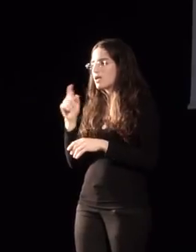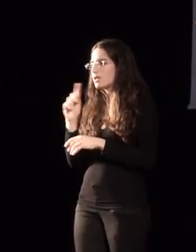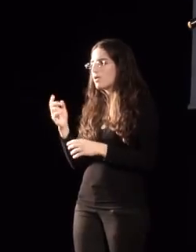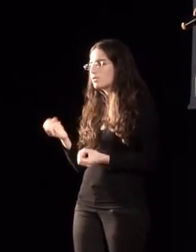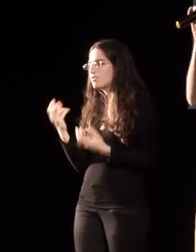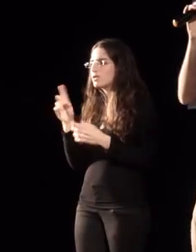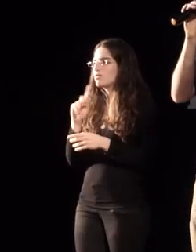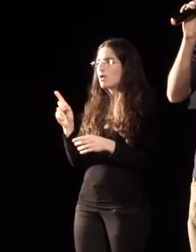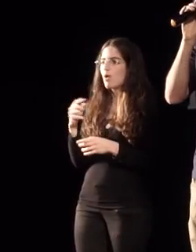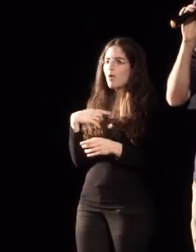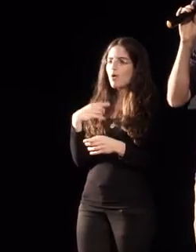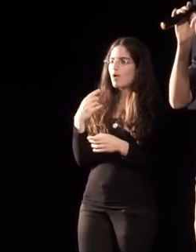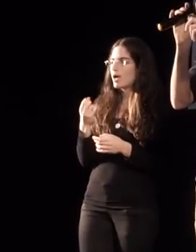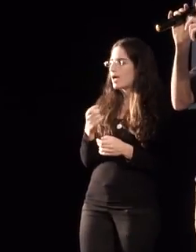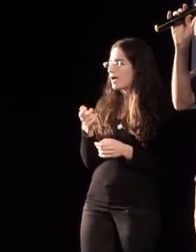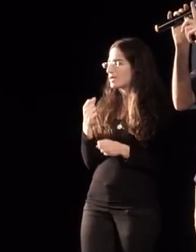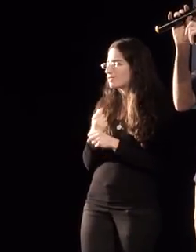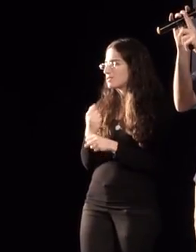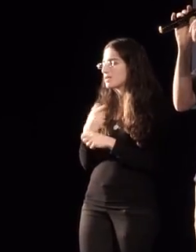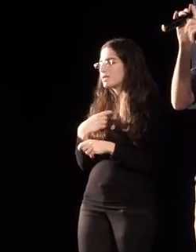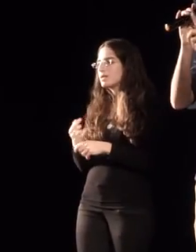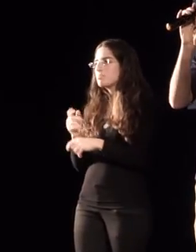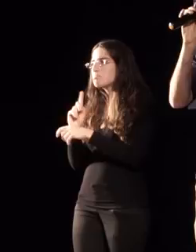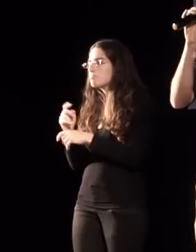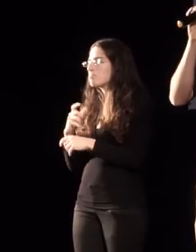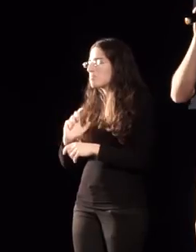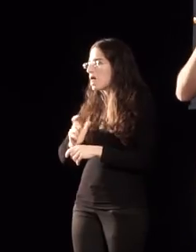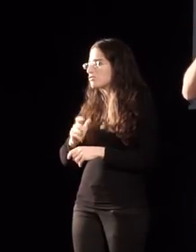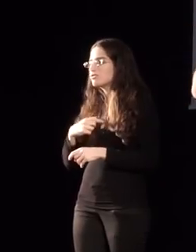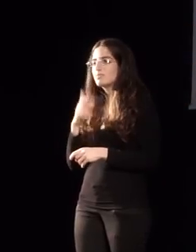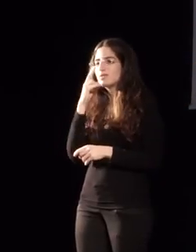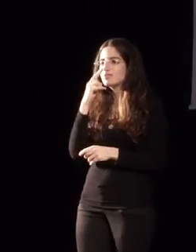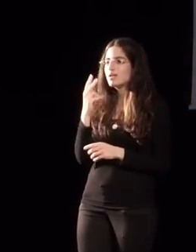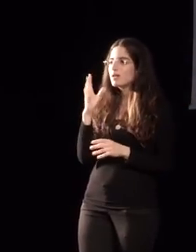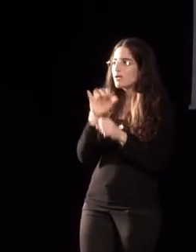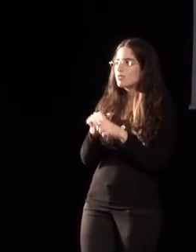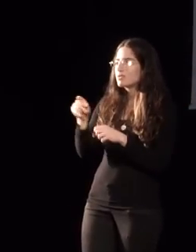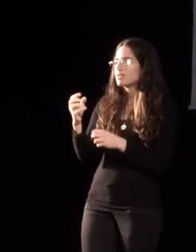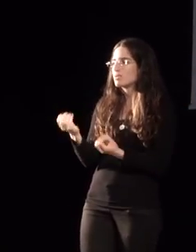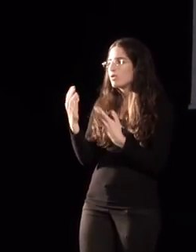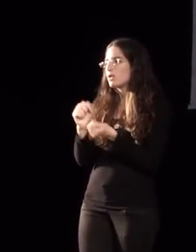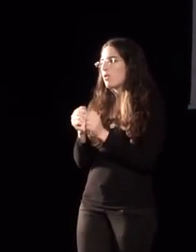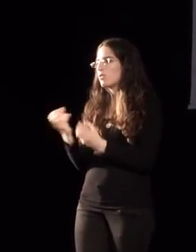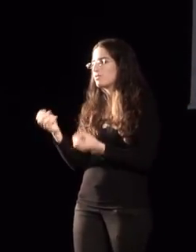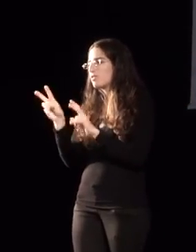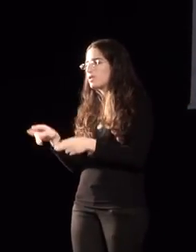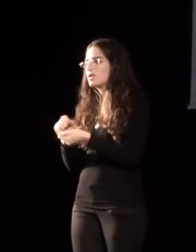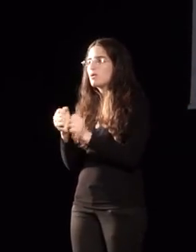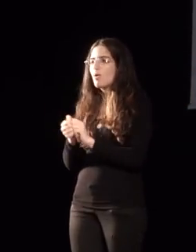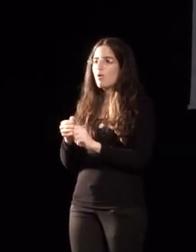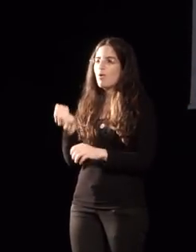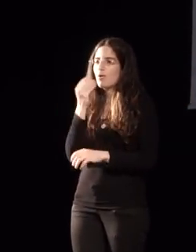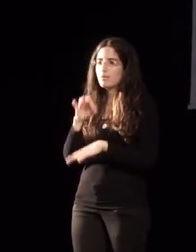אני בלש. אני דקה שלמה מנסה לגלות מי הבן אדם שמולי, אם הוא צמחוני, הוא טבעוני, או אוכל בשר מושבע,